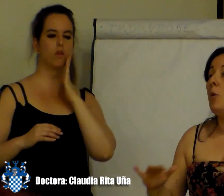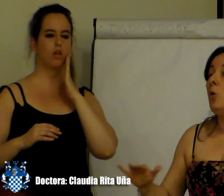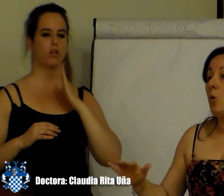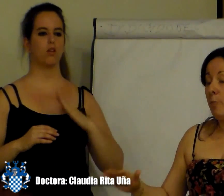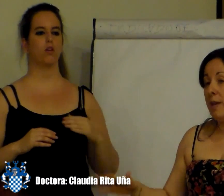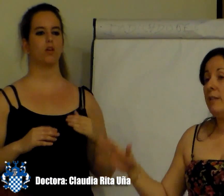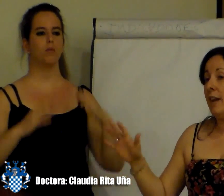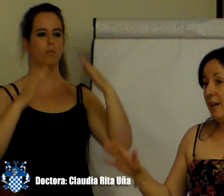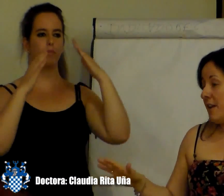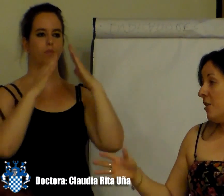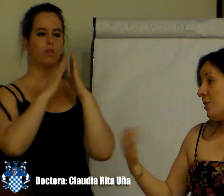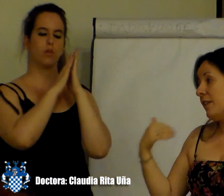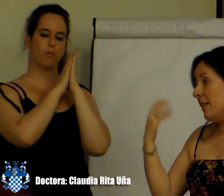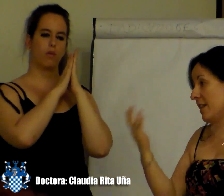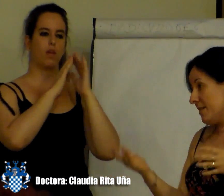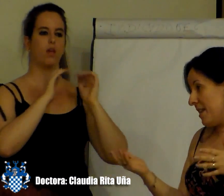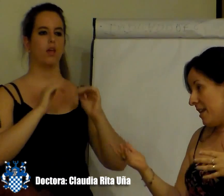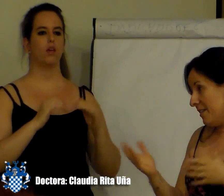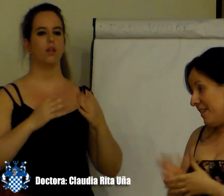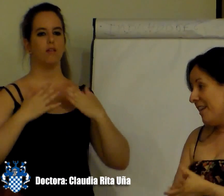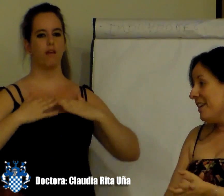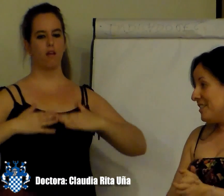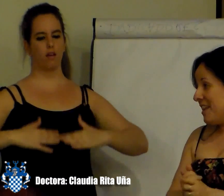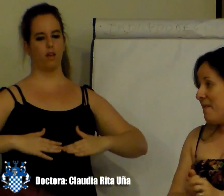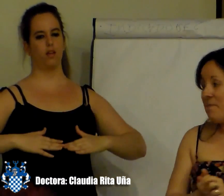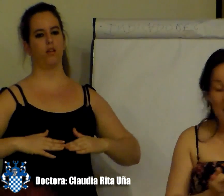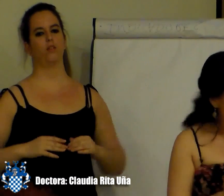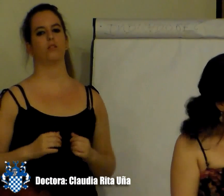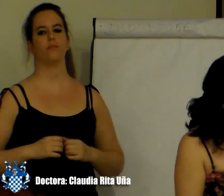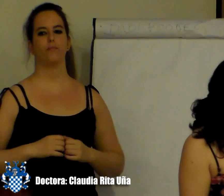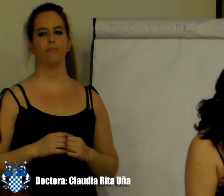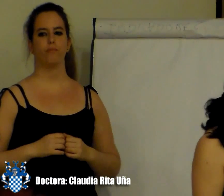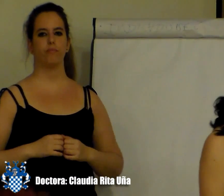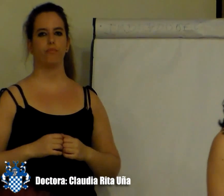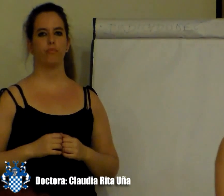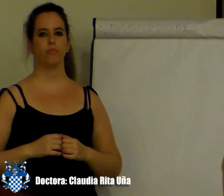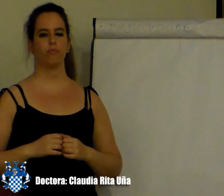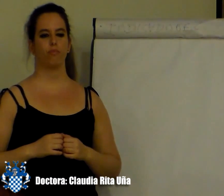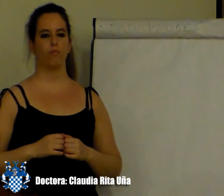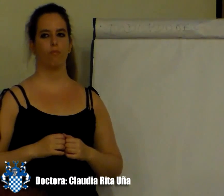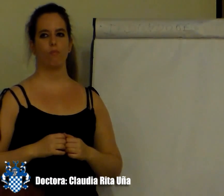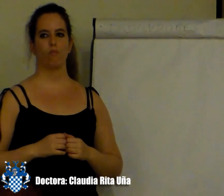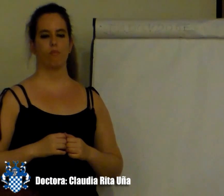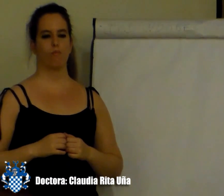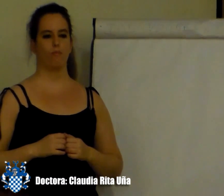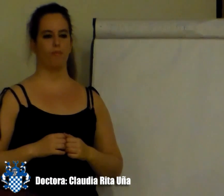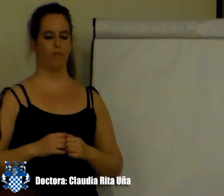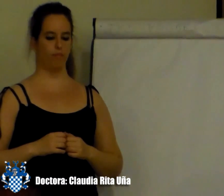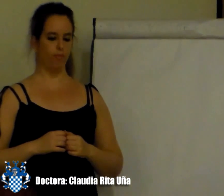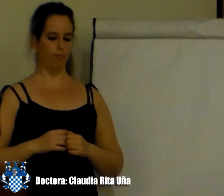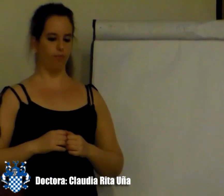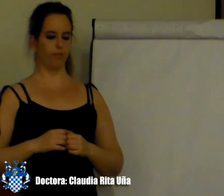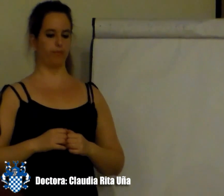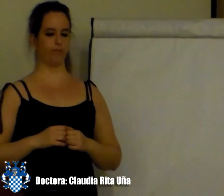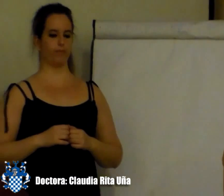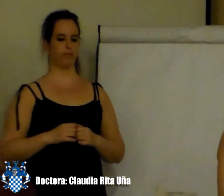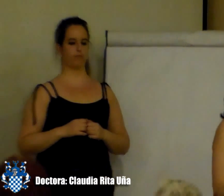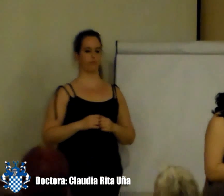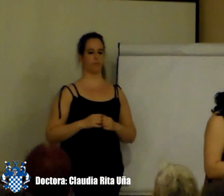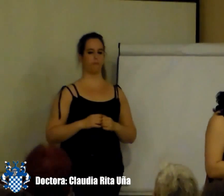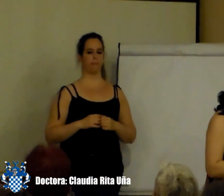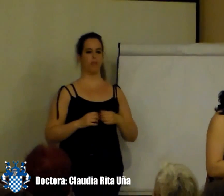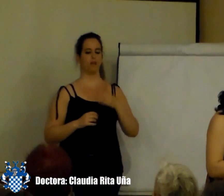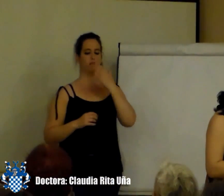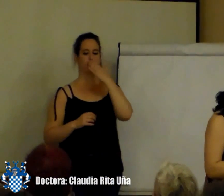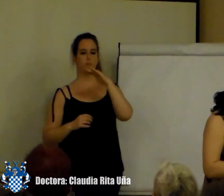y podamos dormir tranquilos hasta el día siguiente, ¿sí? Así que bueno, eso por un lado.